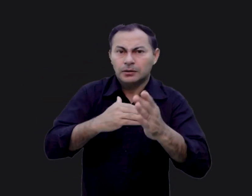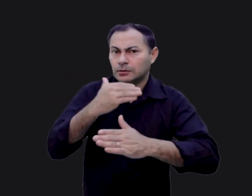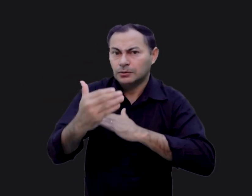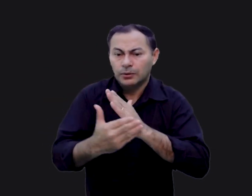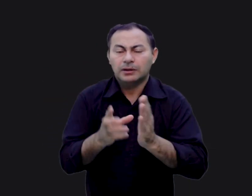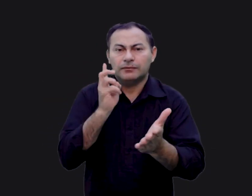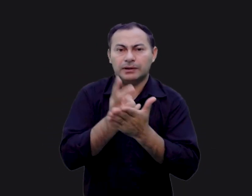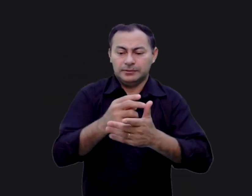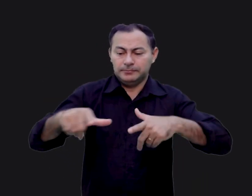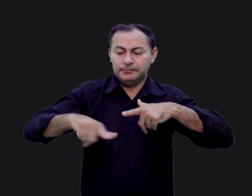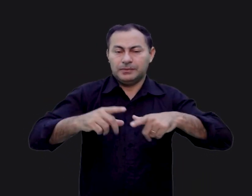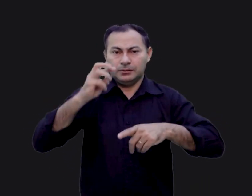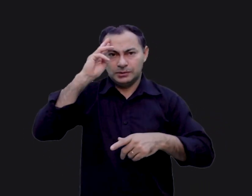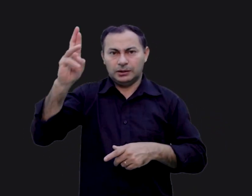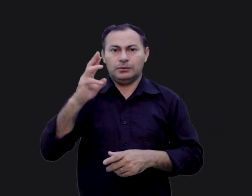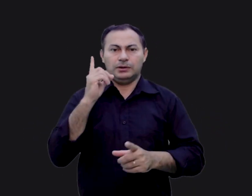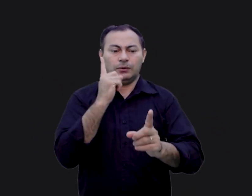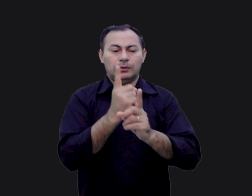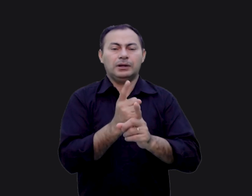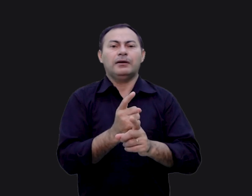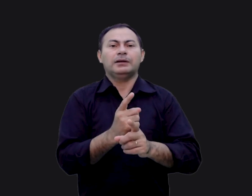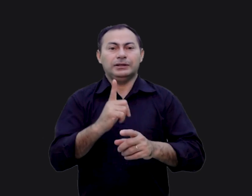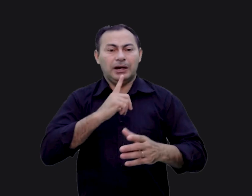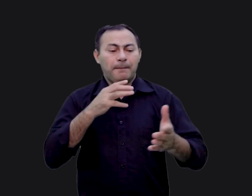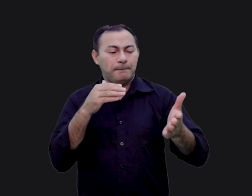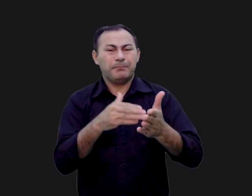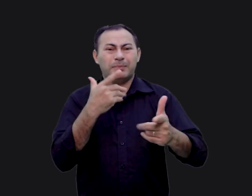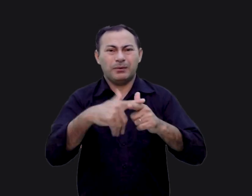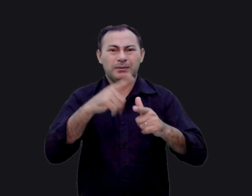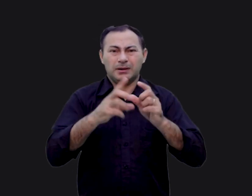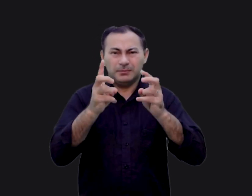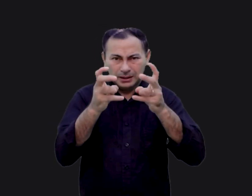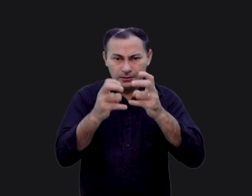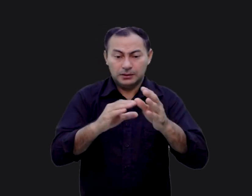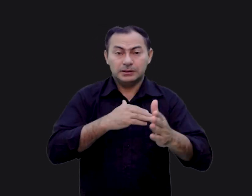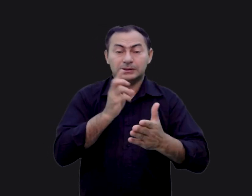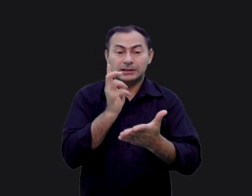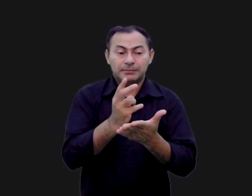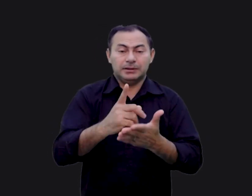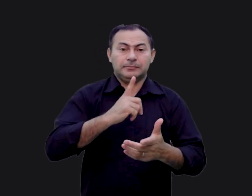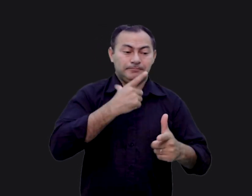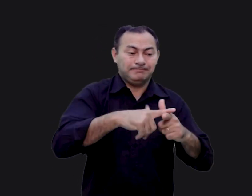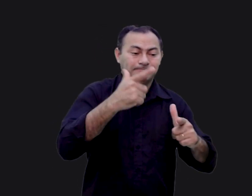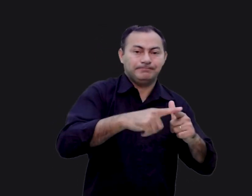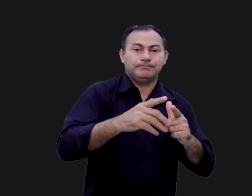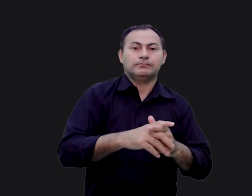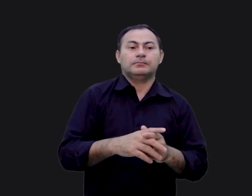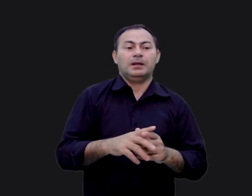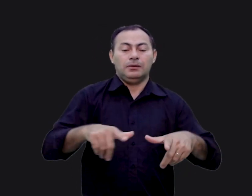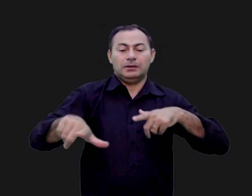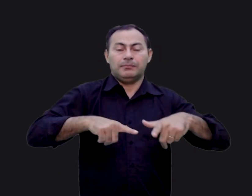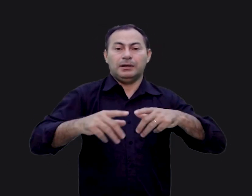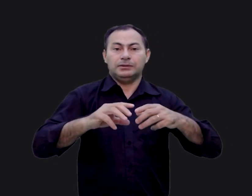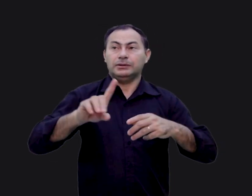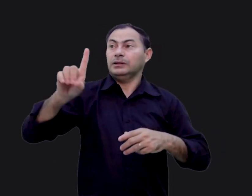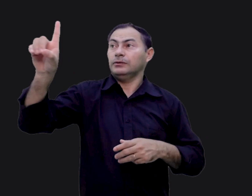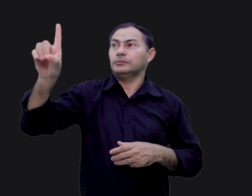observará isso toda vez que o trabalho do Senhor encontrava obstáculos. Observe isso. Toda vez que aparecia um obstáculo ao trabalho de